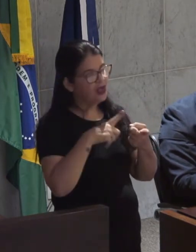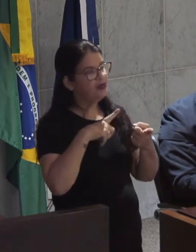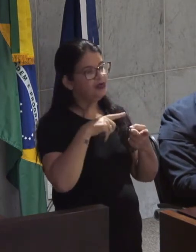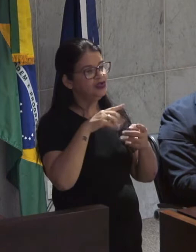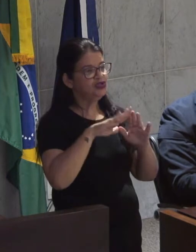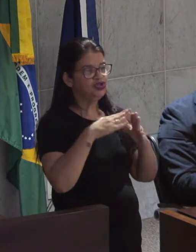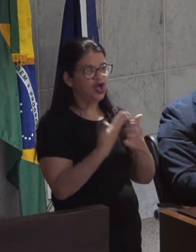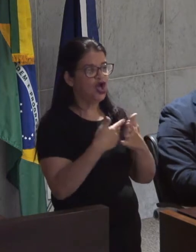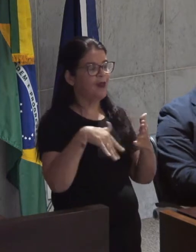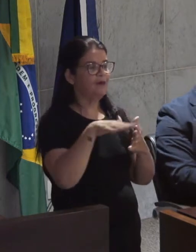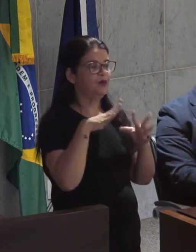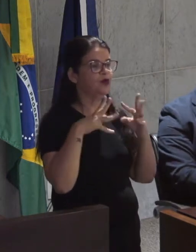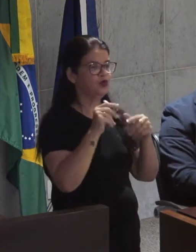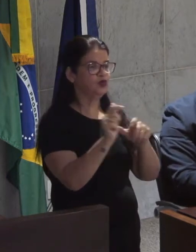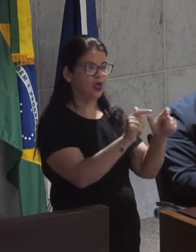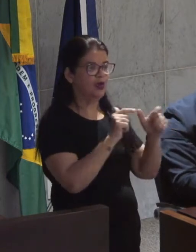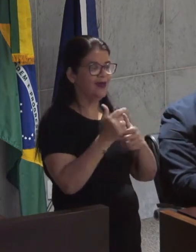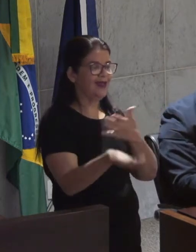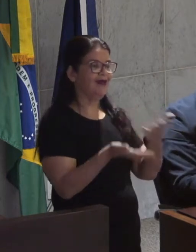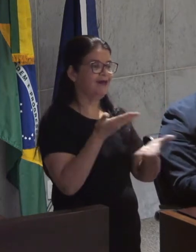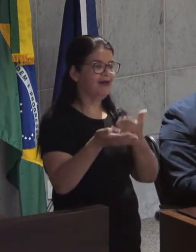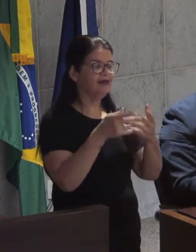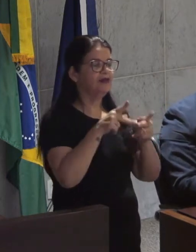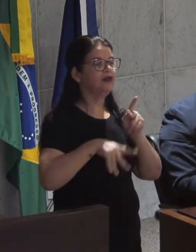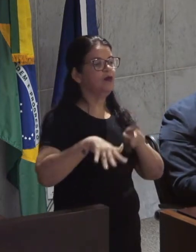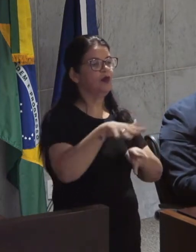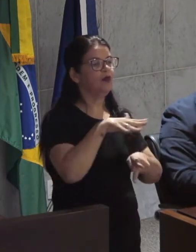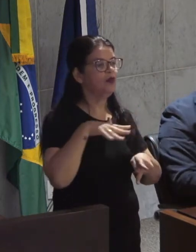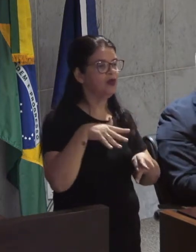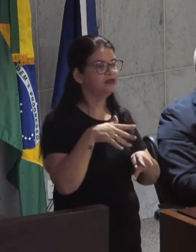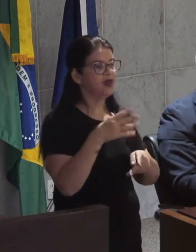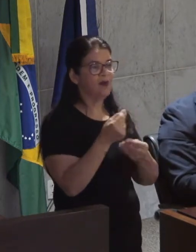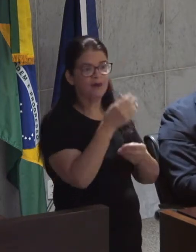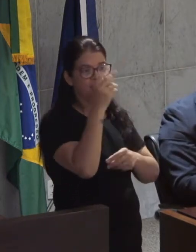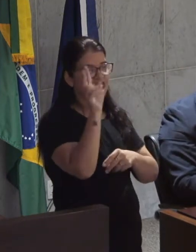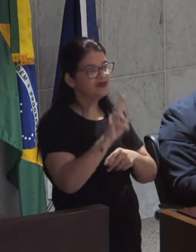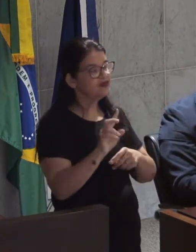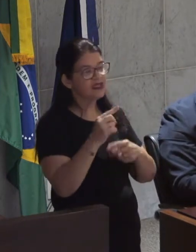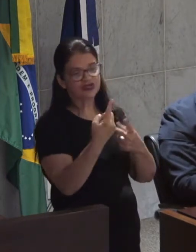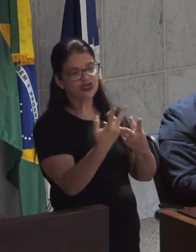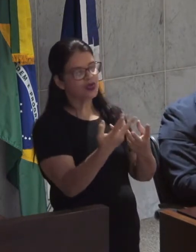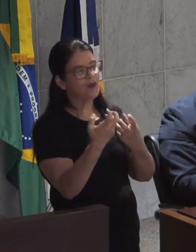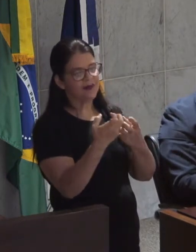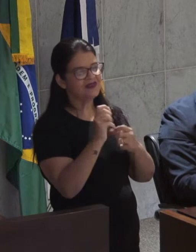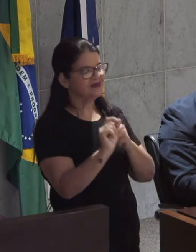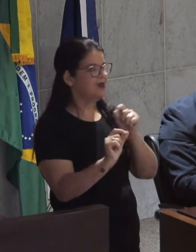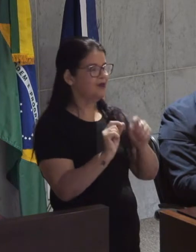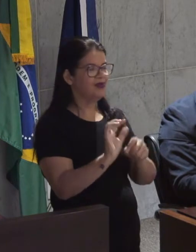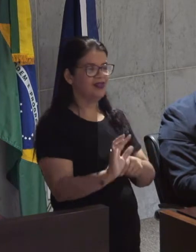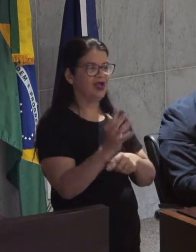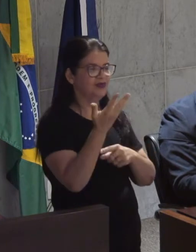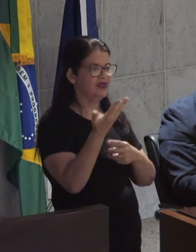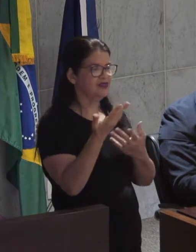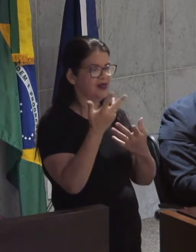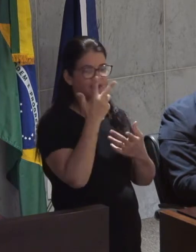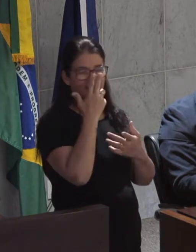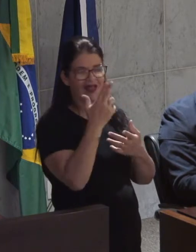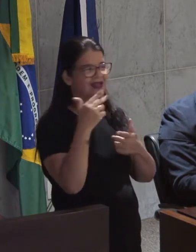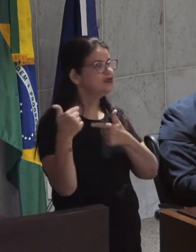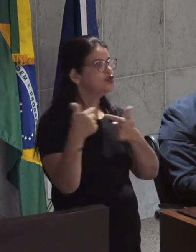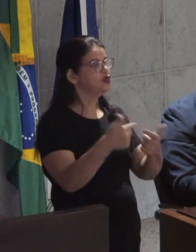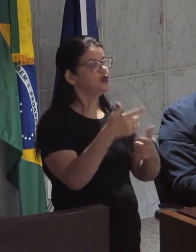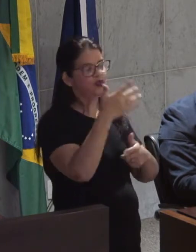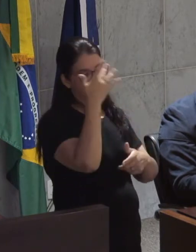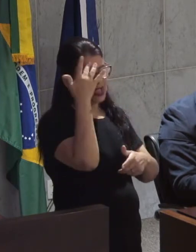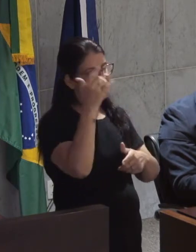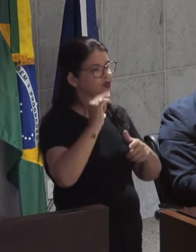em tudo quanto é lugar que atende a população. E muitas vezes a gente não percebe o que está acontecendo. Fica como que fossem lutas dos